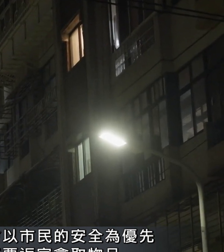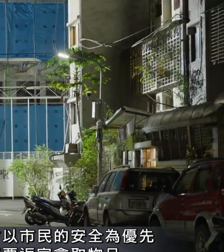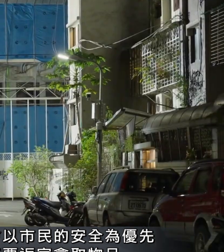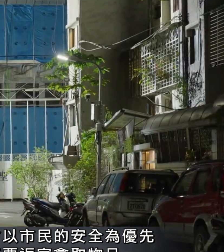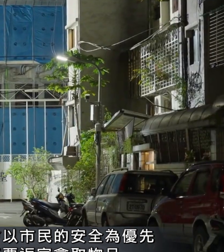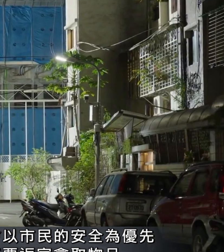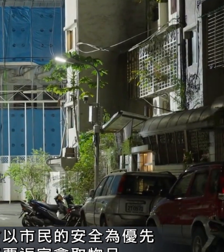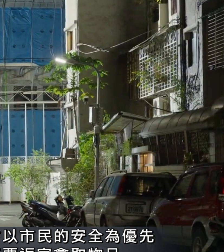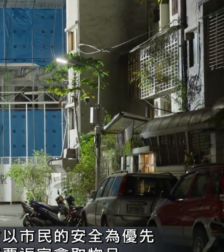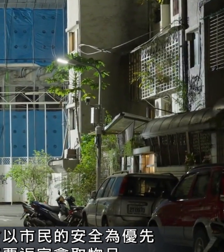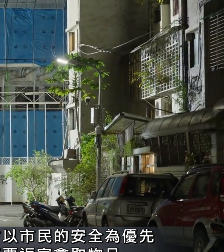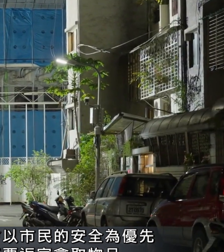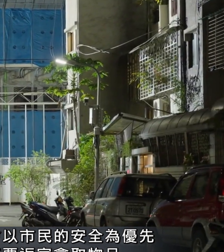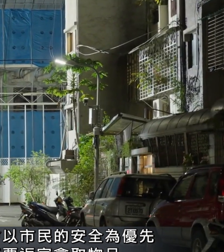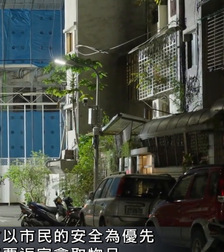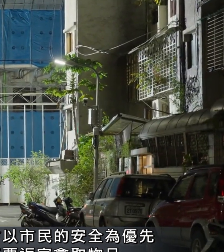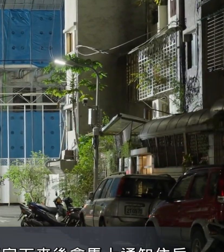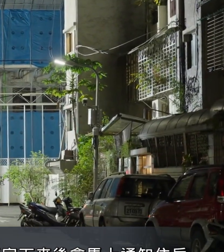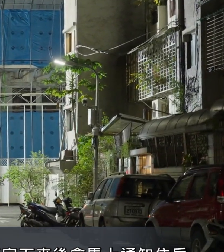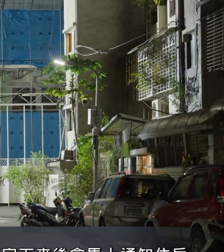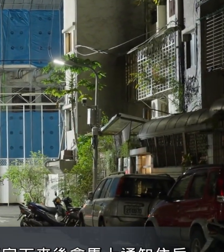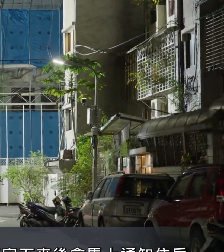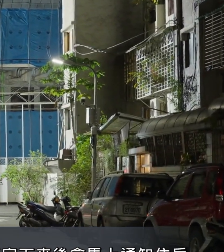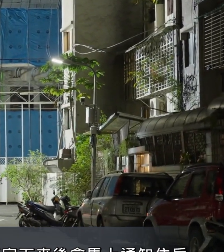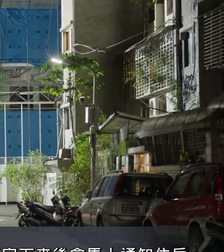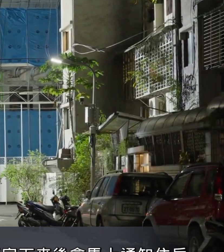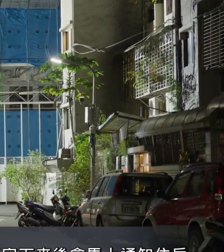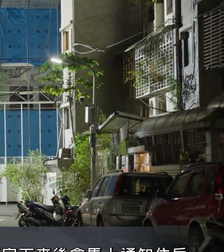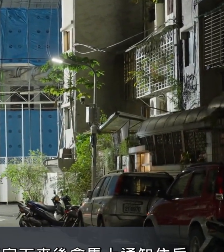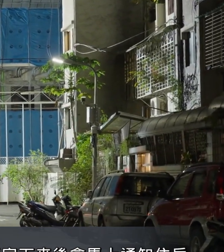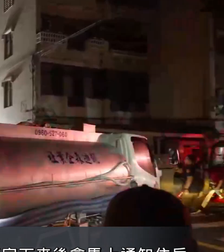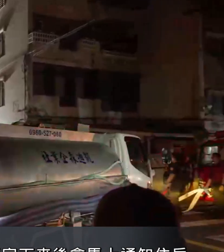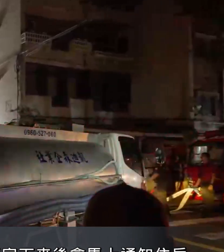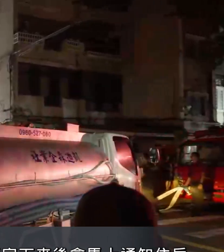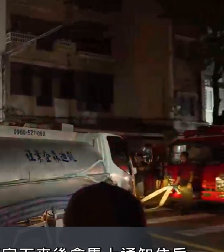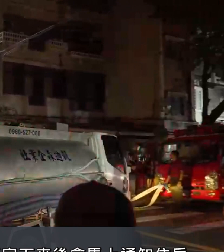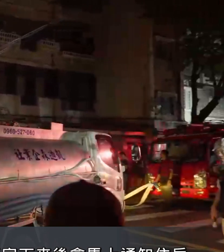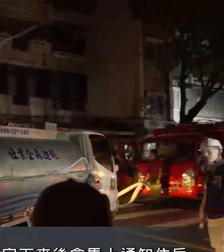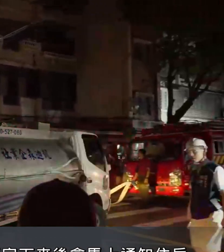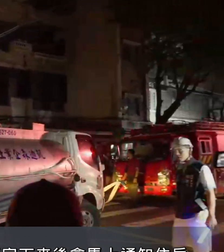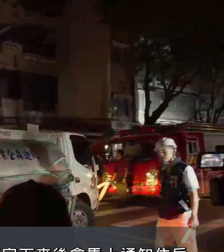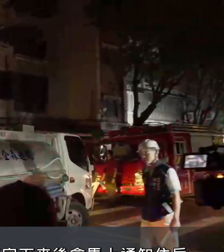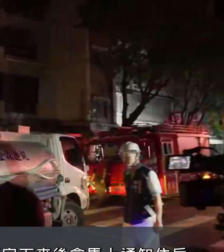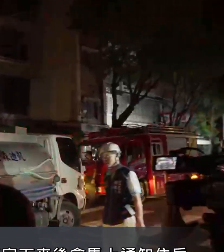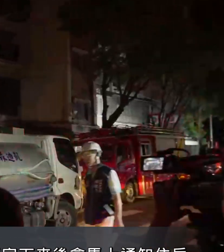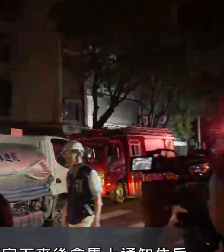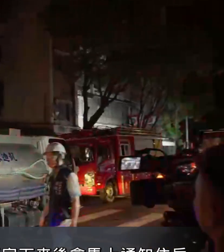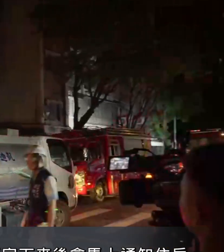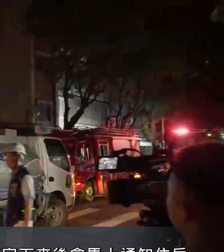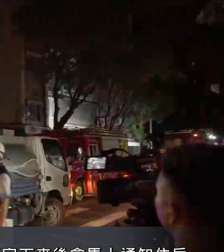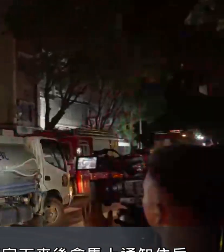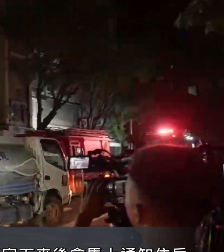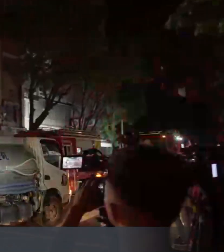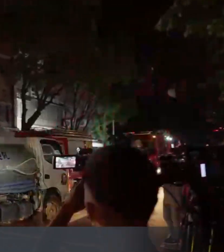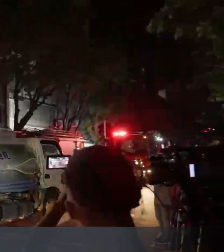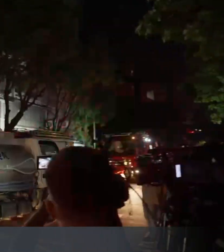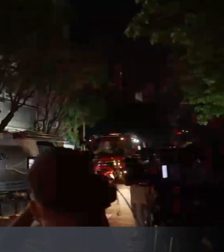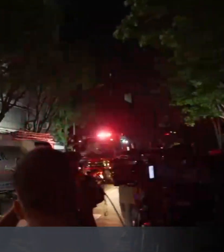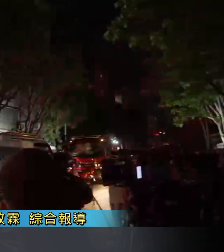要返家拿取物品，以免发生危险。等确定现场状况稳定下来后，会马上通知住户。记者郑维仁、吴其昌、谢